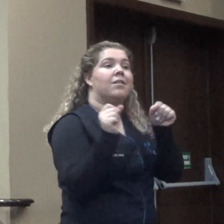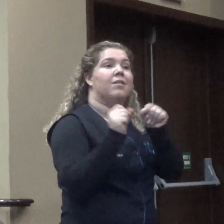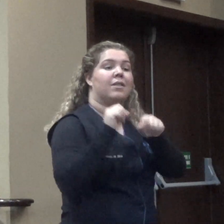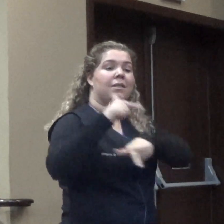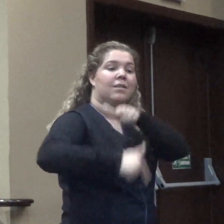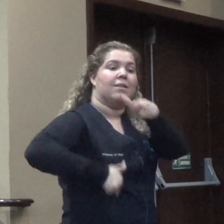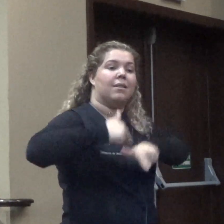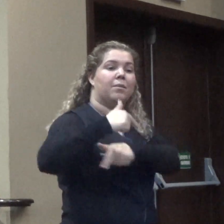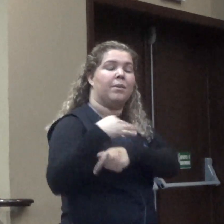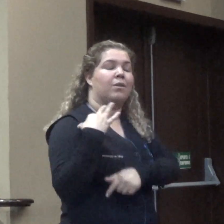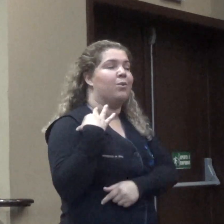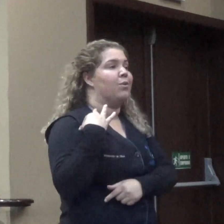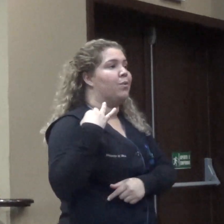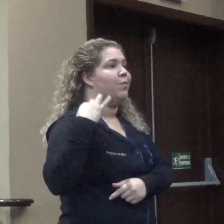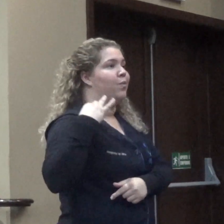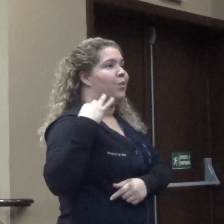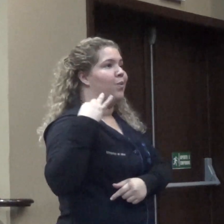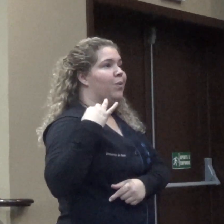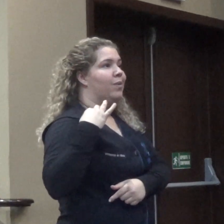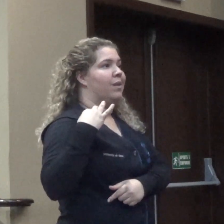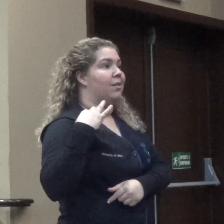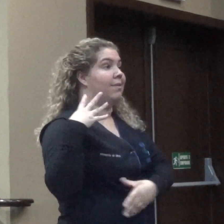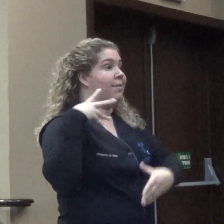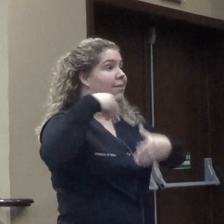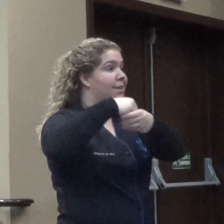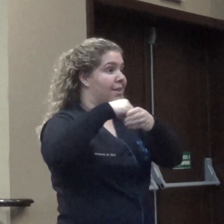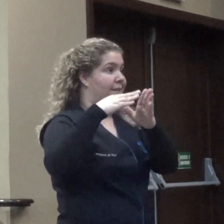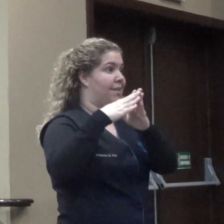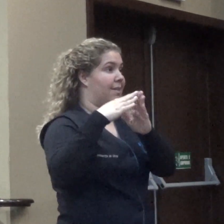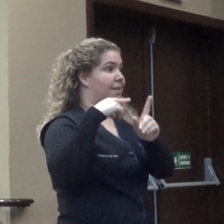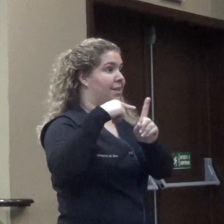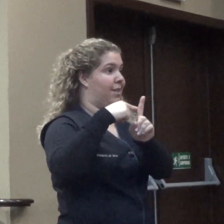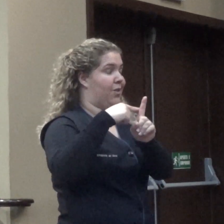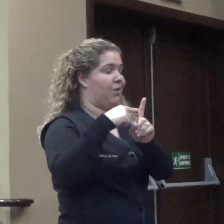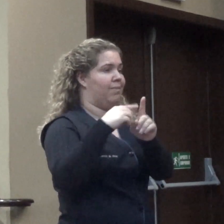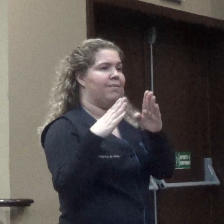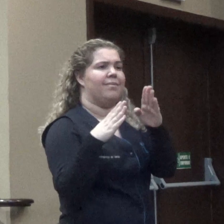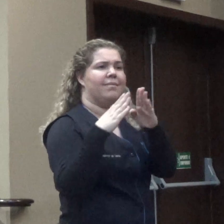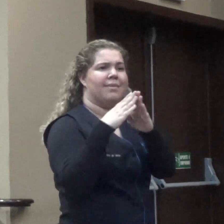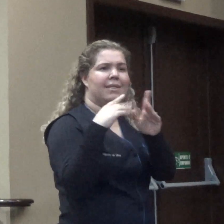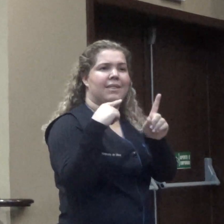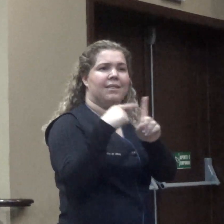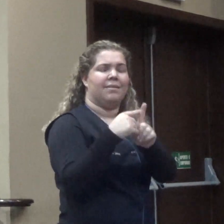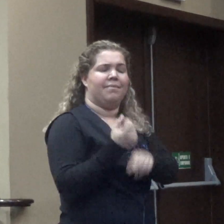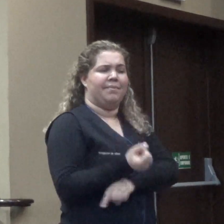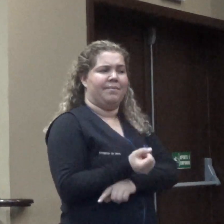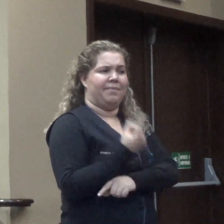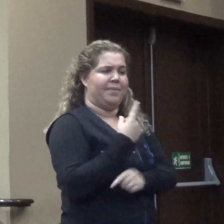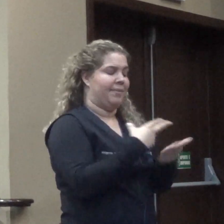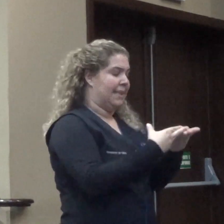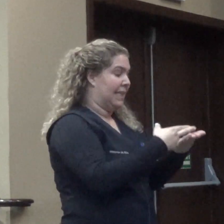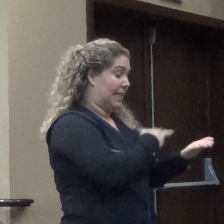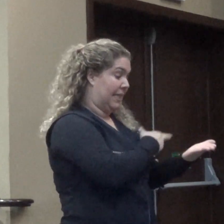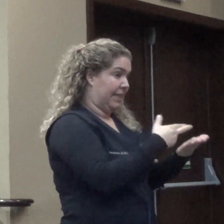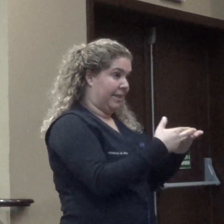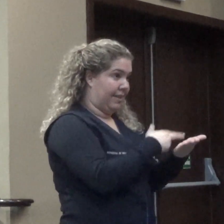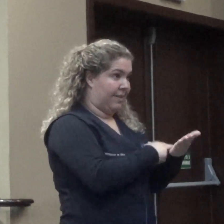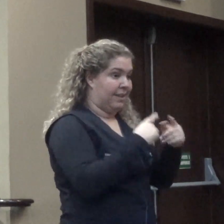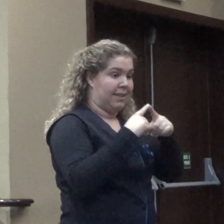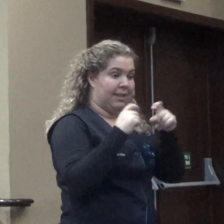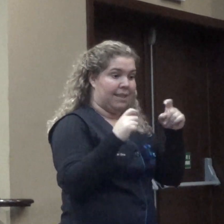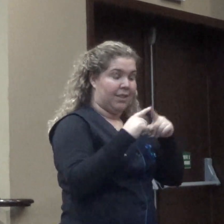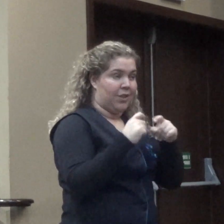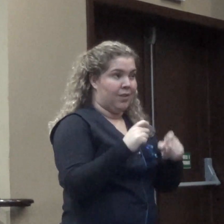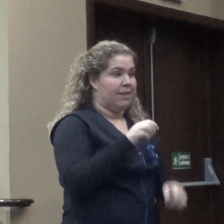para a igreja. E eu achei isso muito interessante, que uma revista científica eletrônica que trata